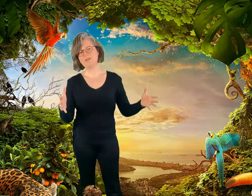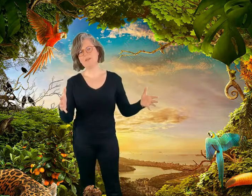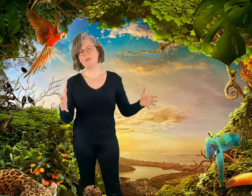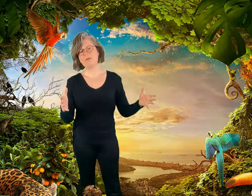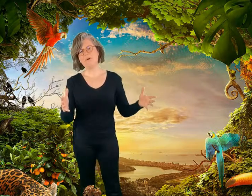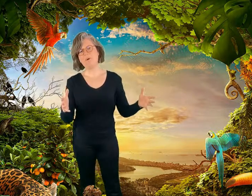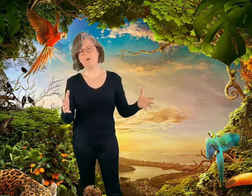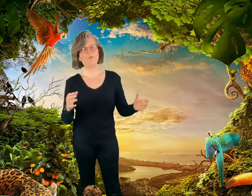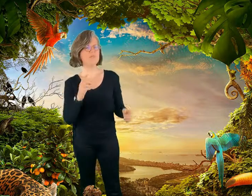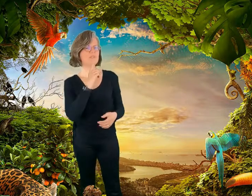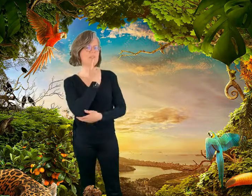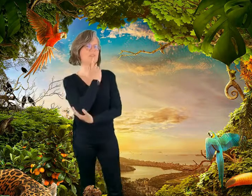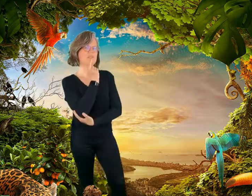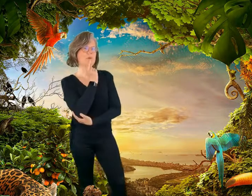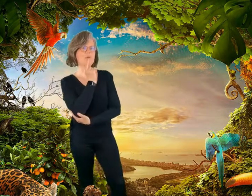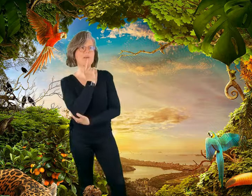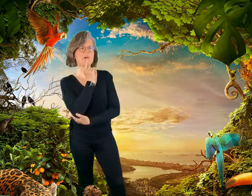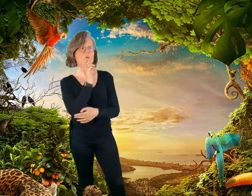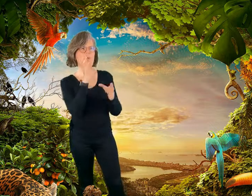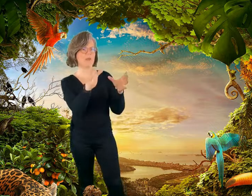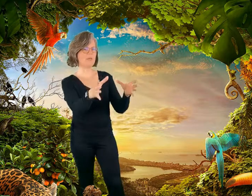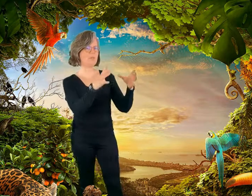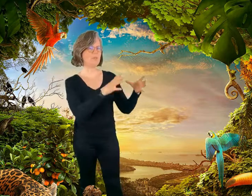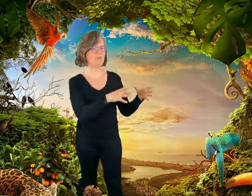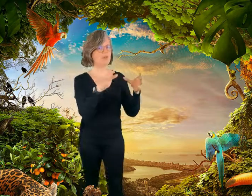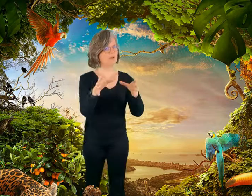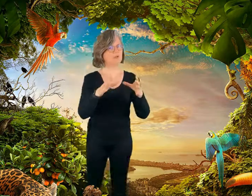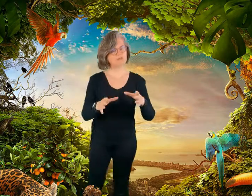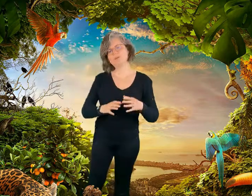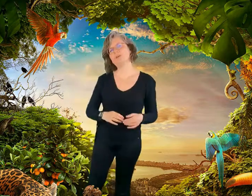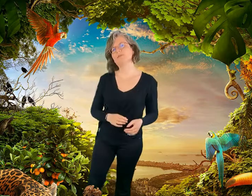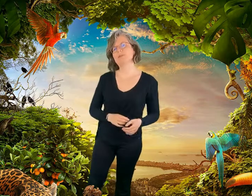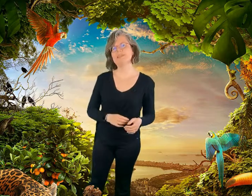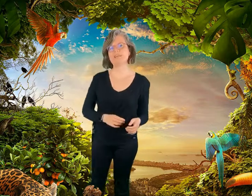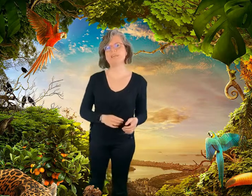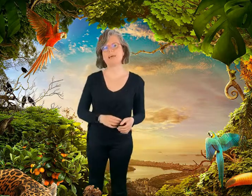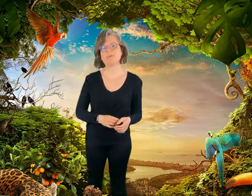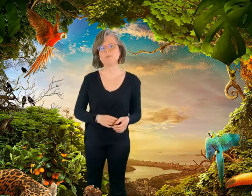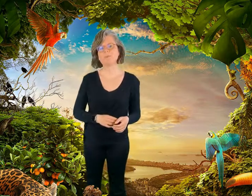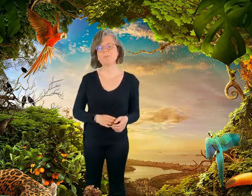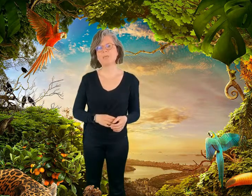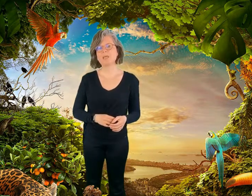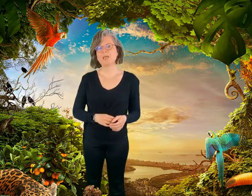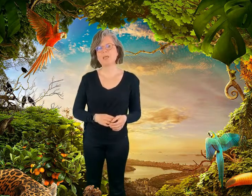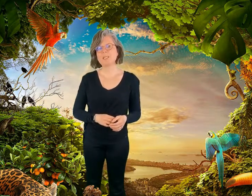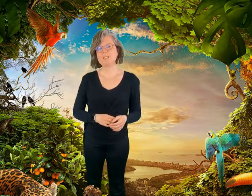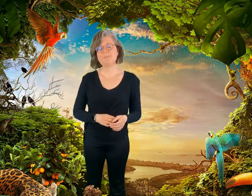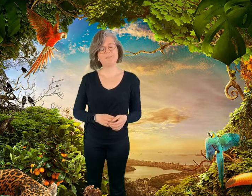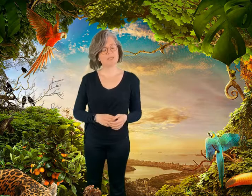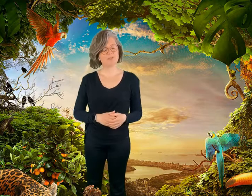dans? Of misschien is het ook wel leuk om elk groepje een stukje van het liedje te laten doen. Ik zou